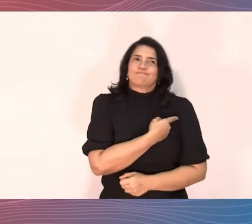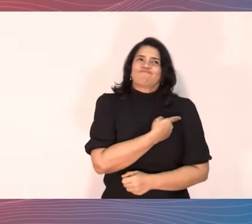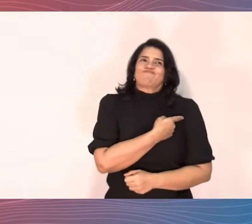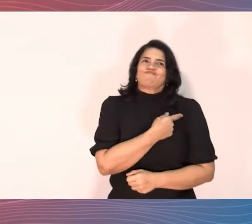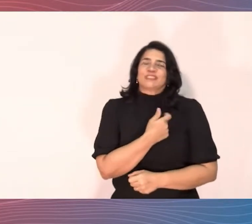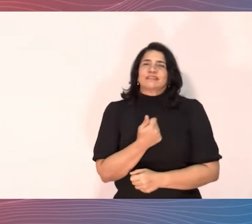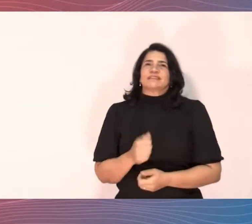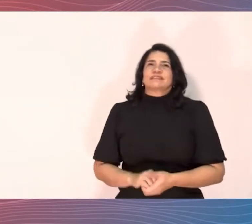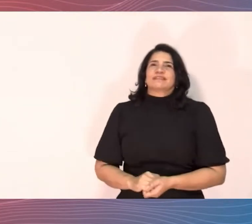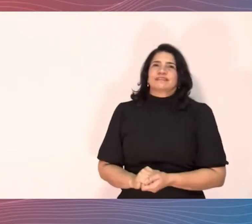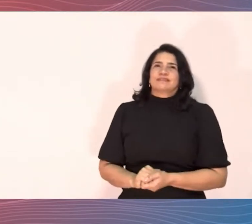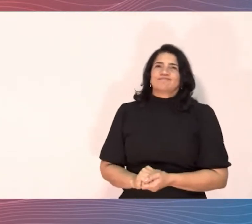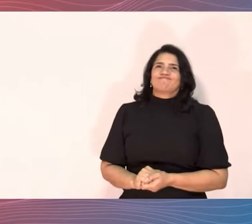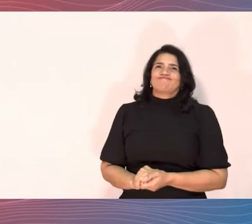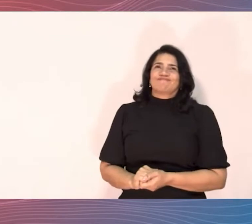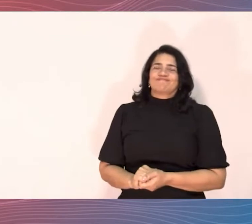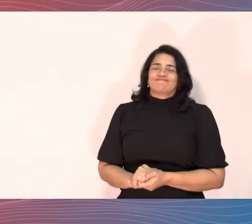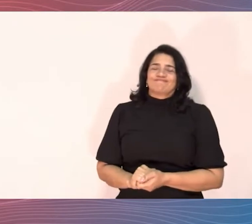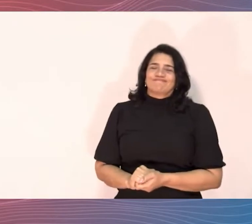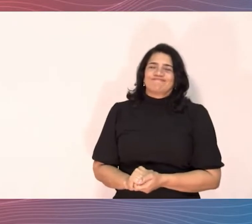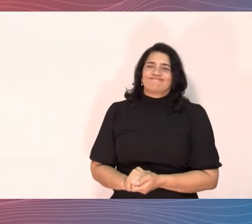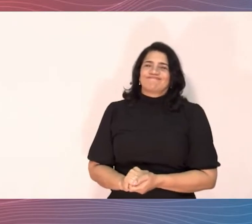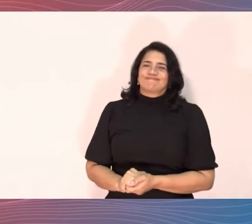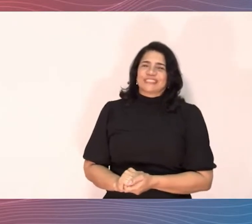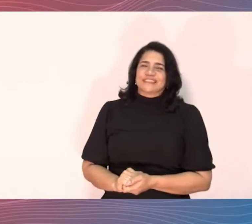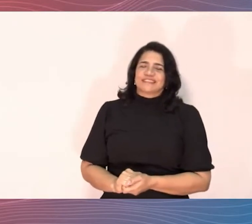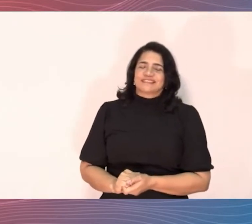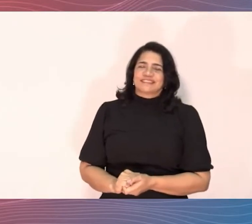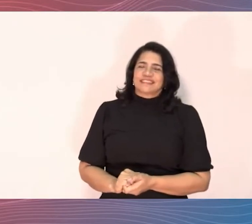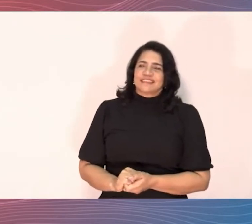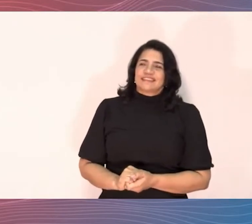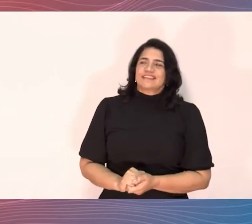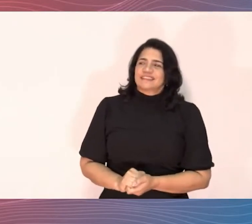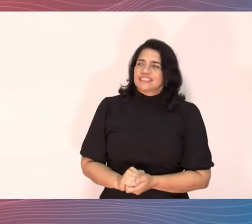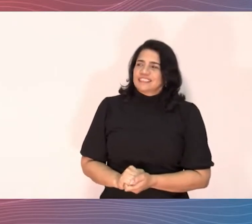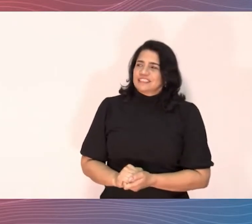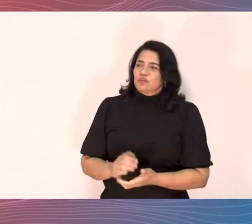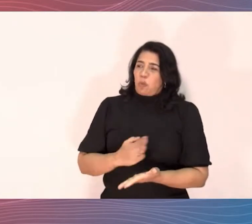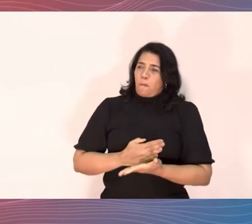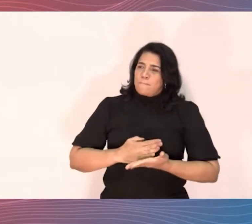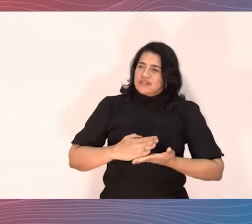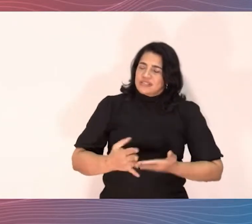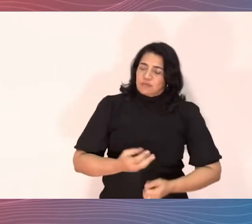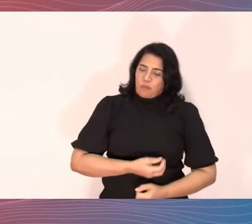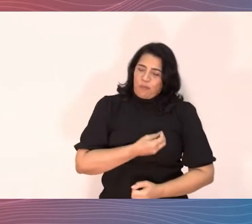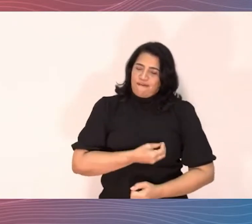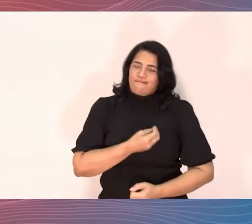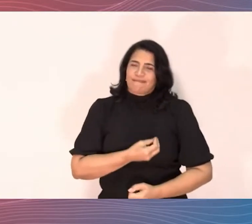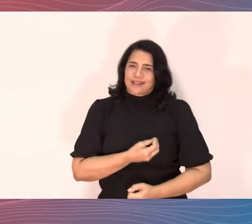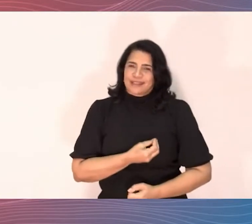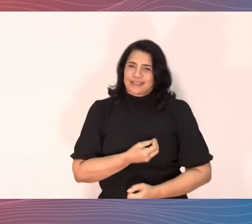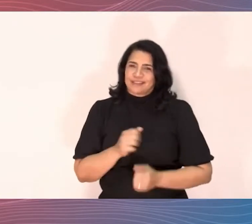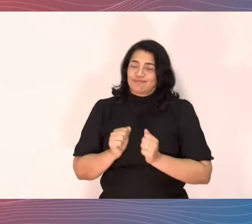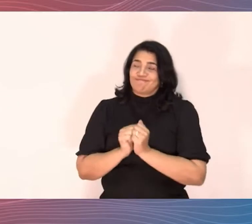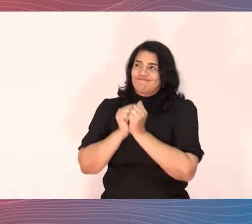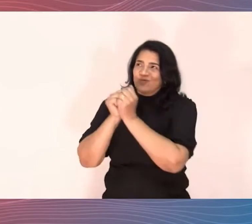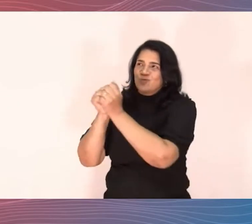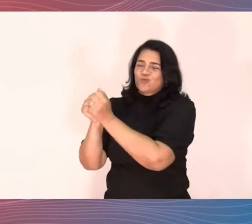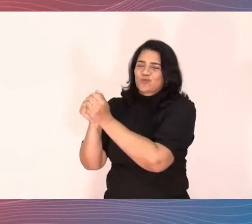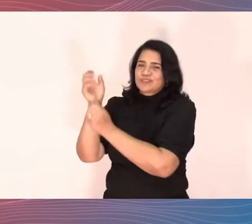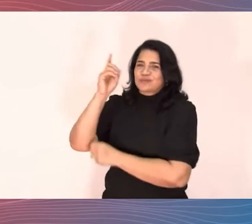veio o Espírito da realidade. O Espírito veio para nos regenerar.